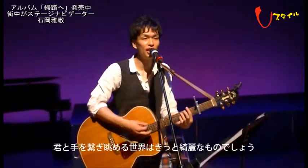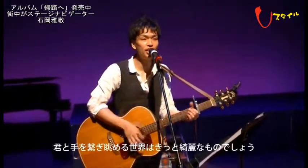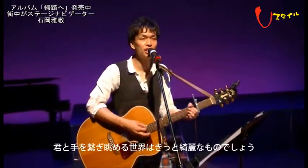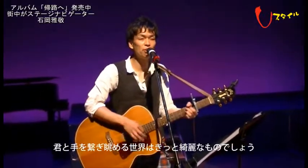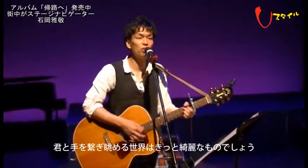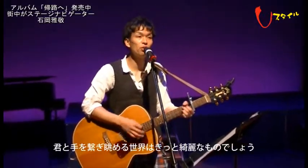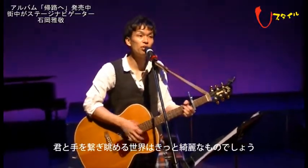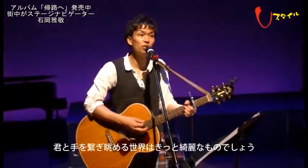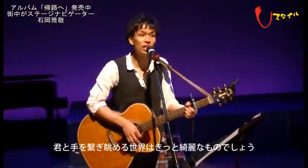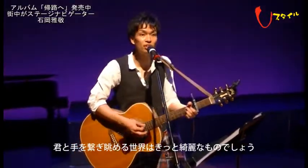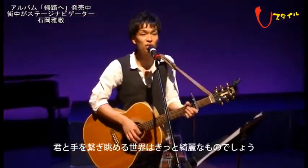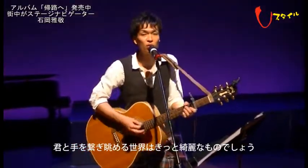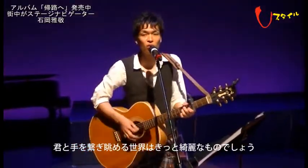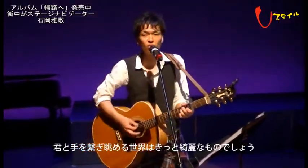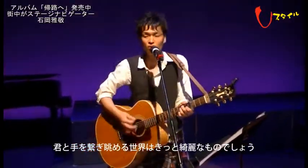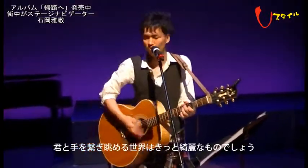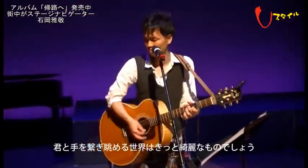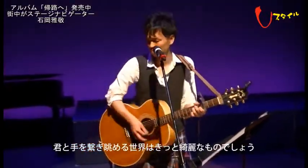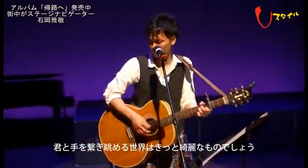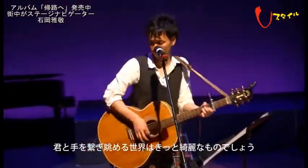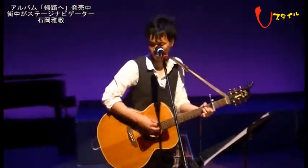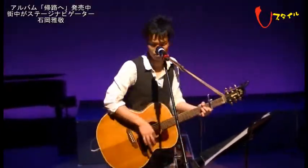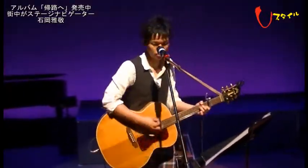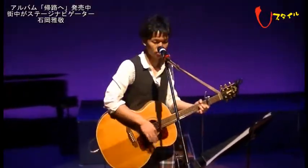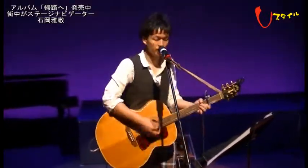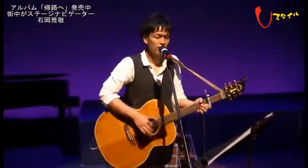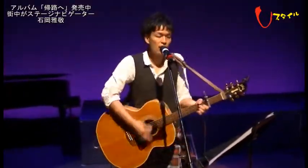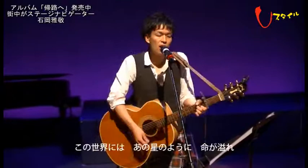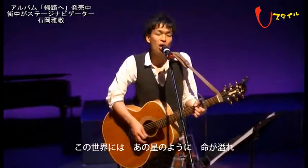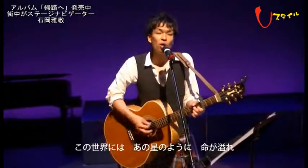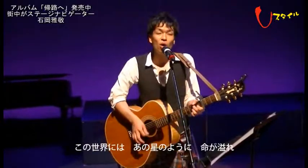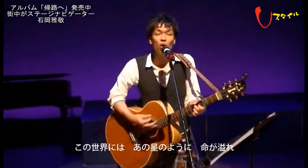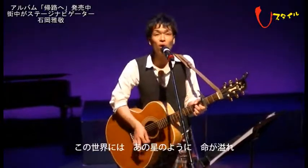nao以上ん